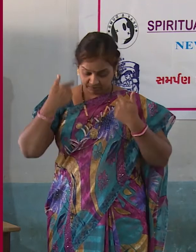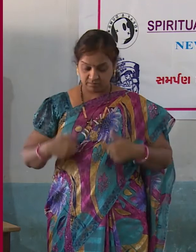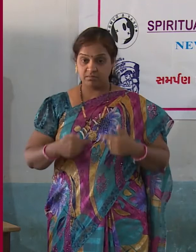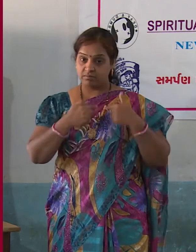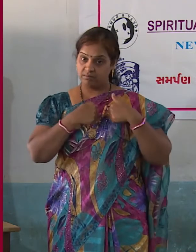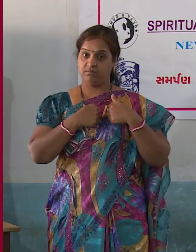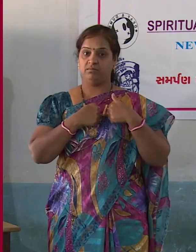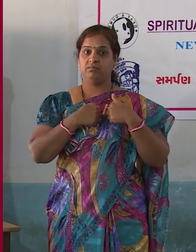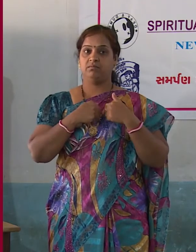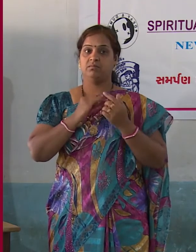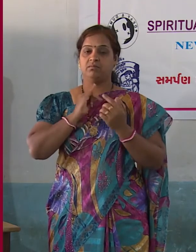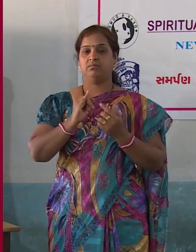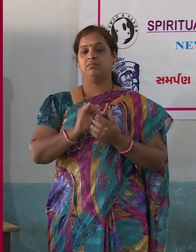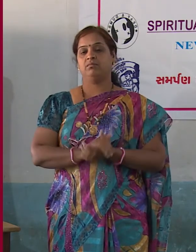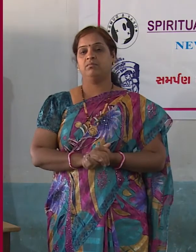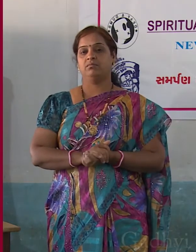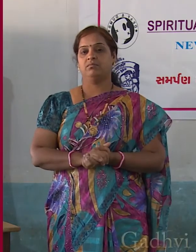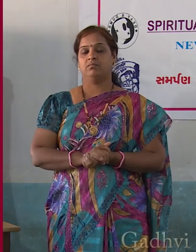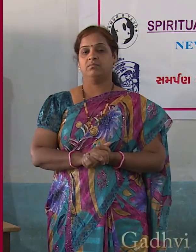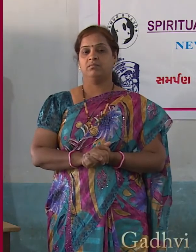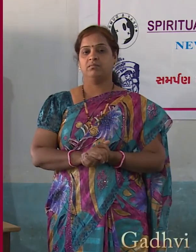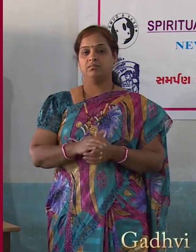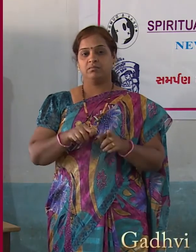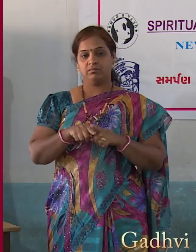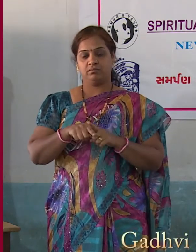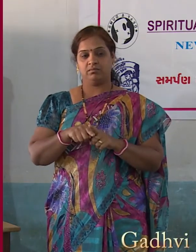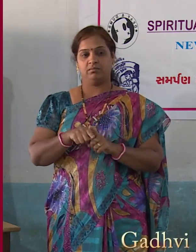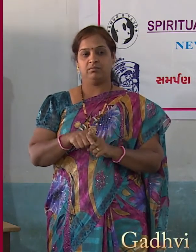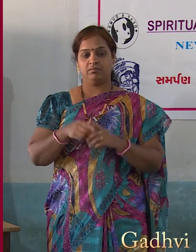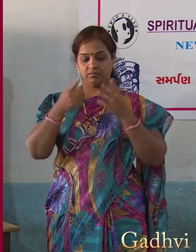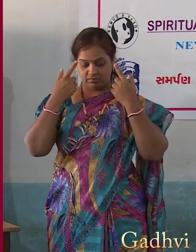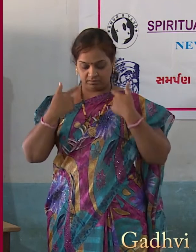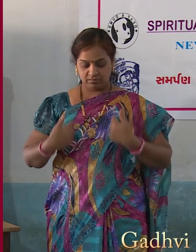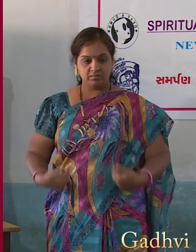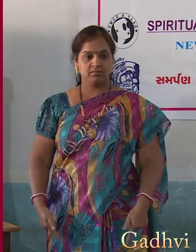है। वो एक साकार मनुष्य तन का आधार लेते,